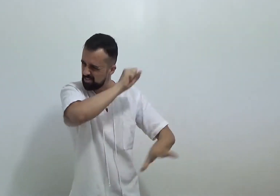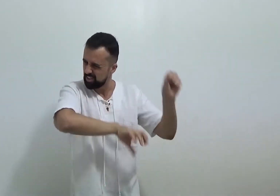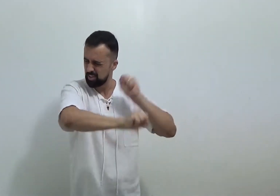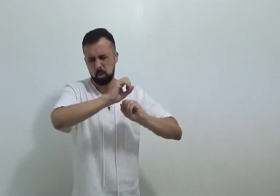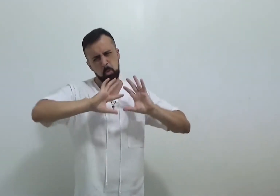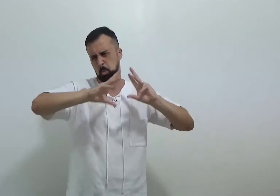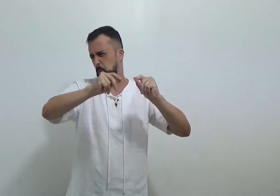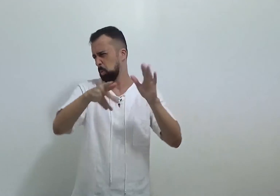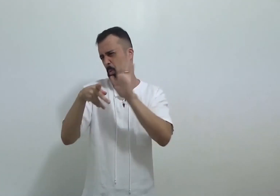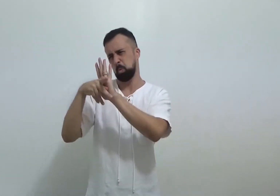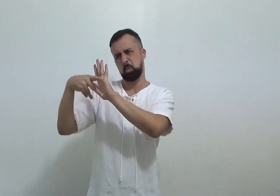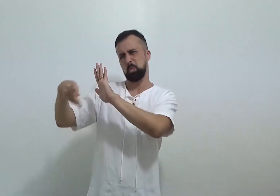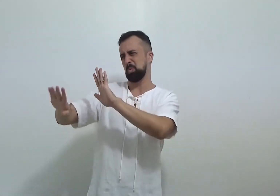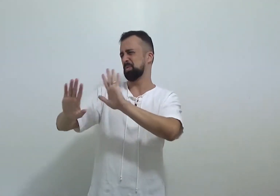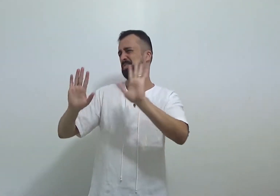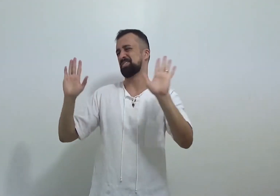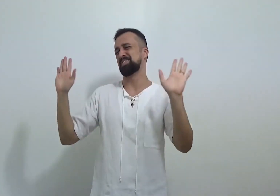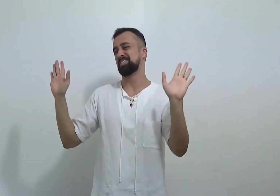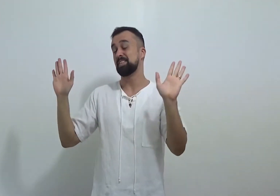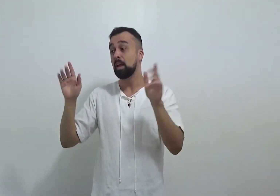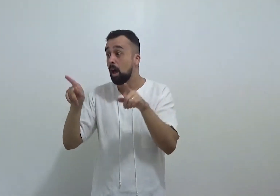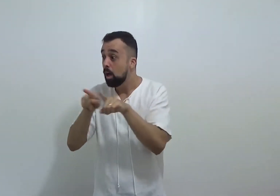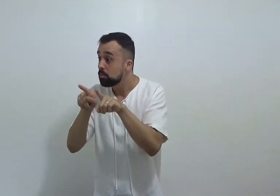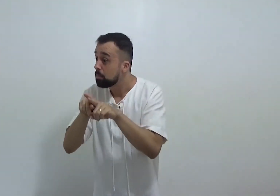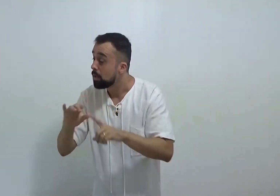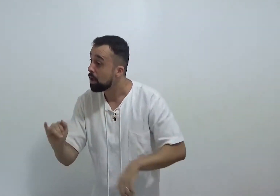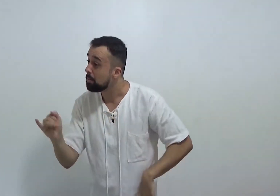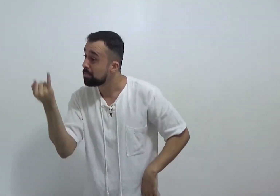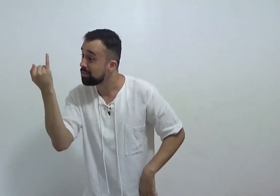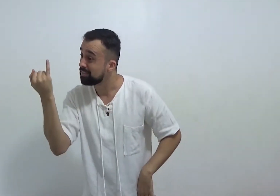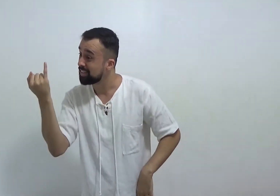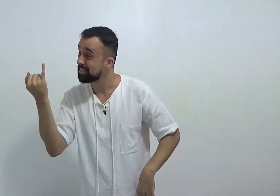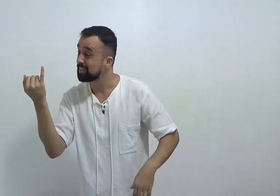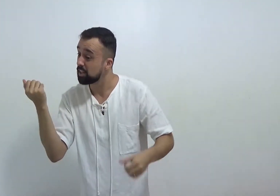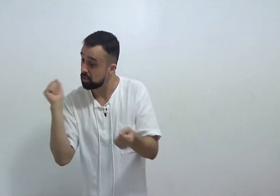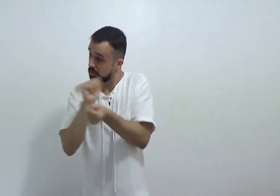de vocês. Podem explorar e levar tudo.